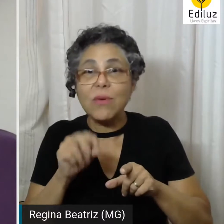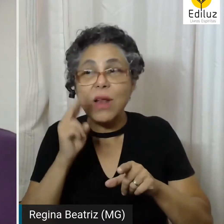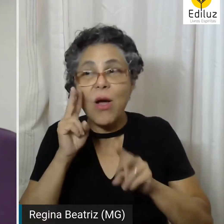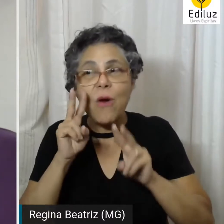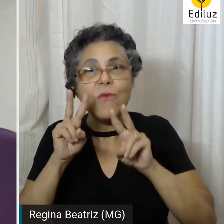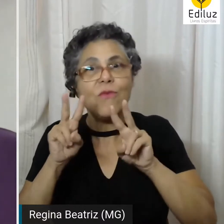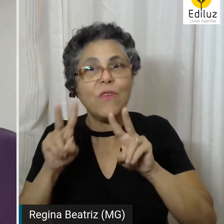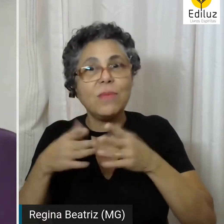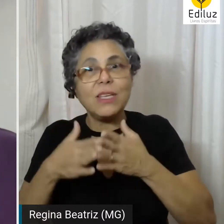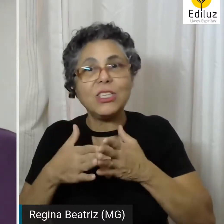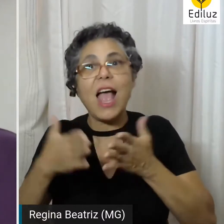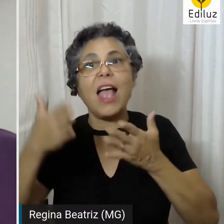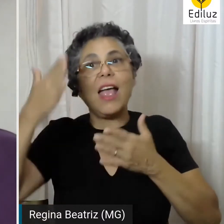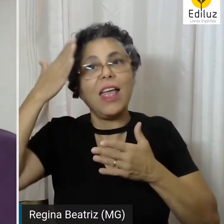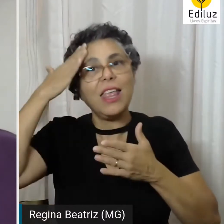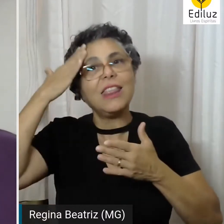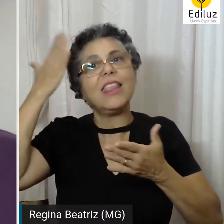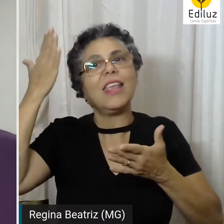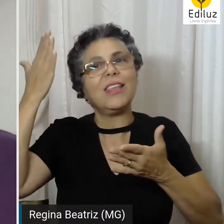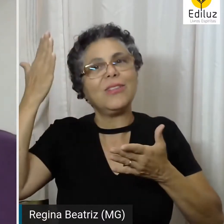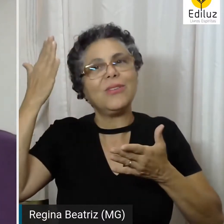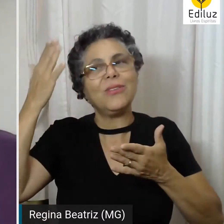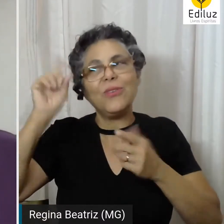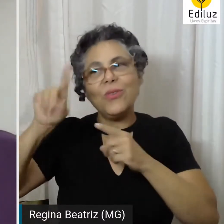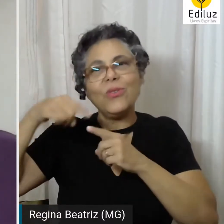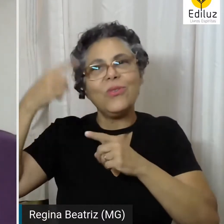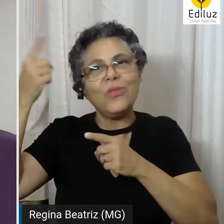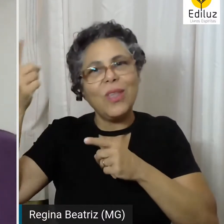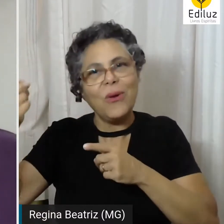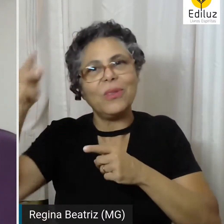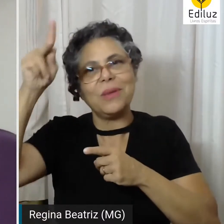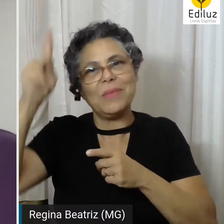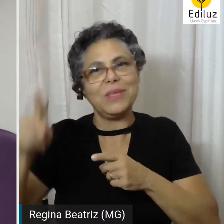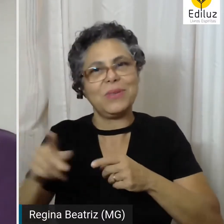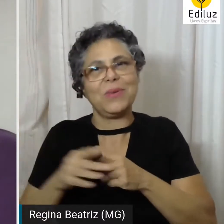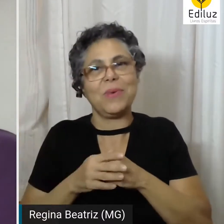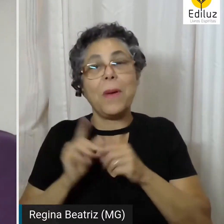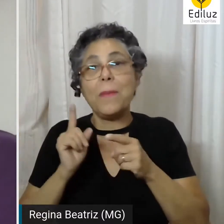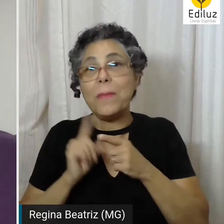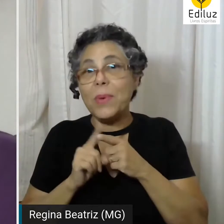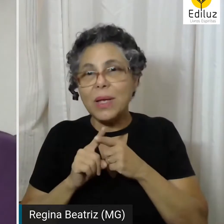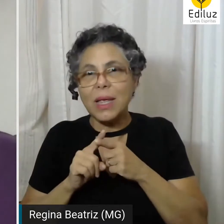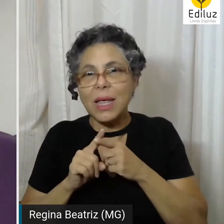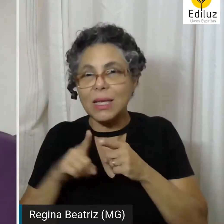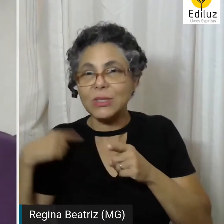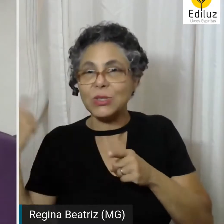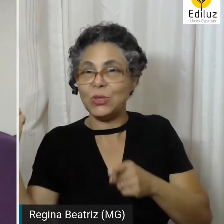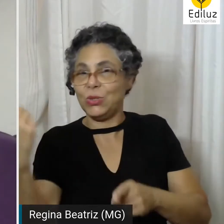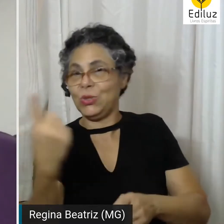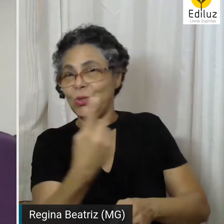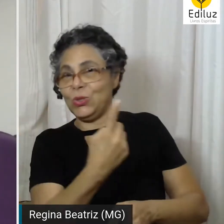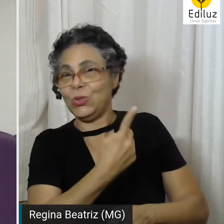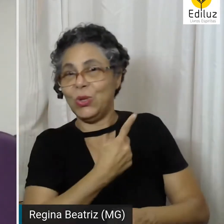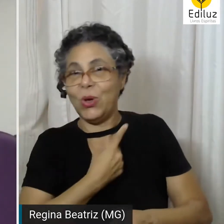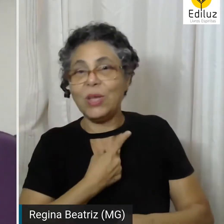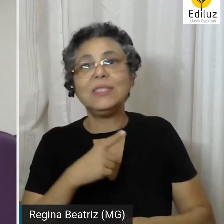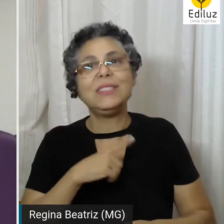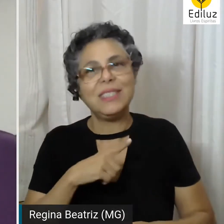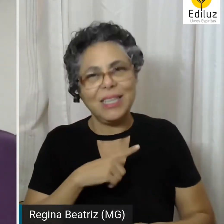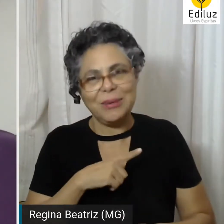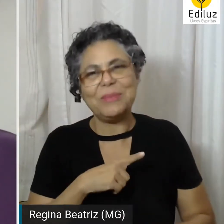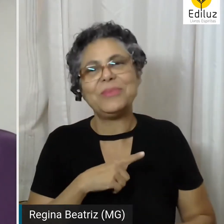emanadas do mais recôndito do outro, porquanto todos nós as temos.